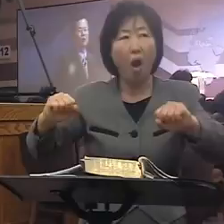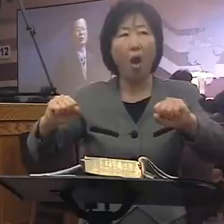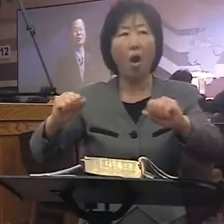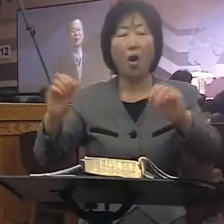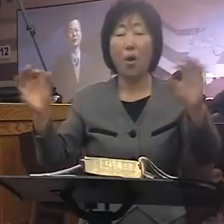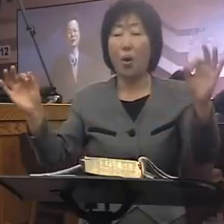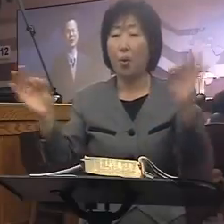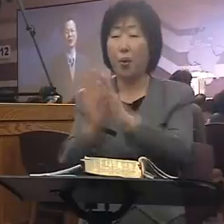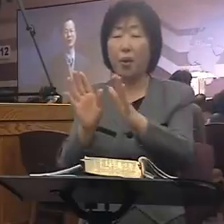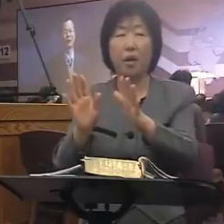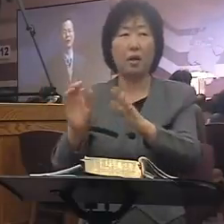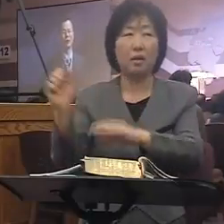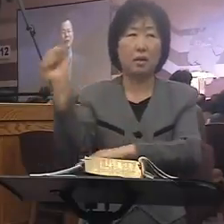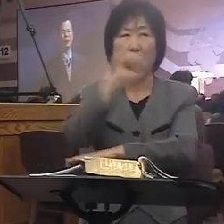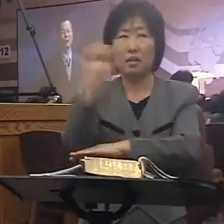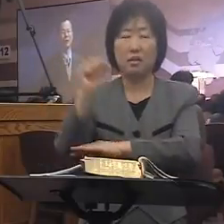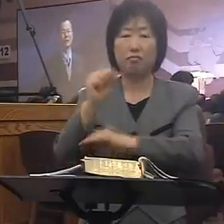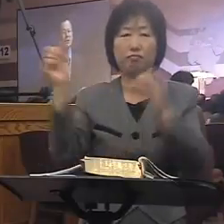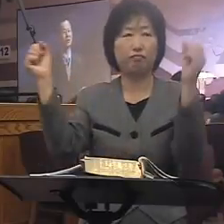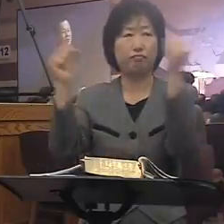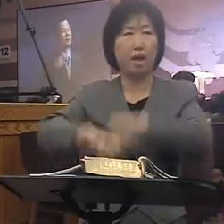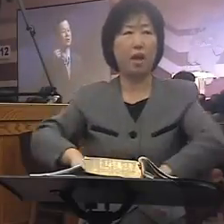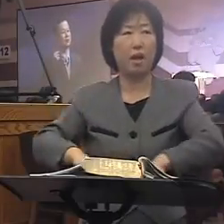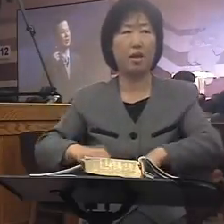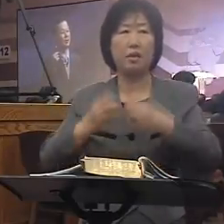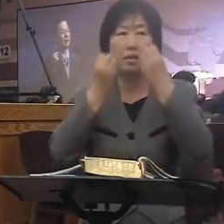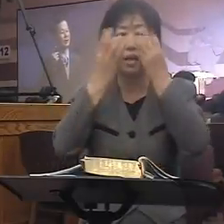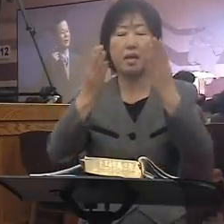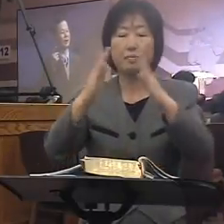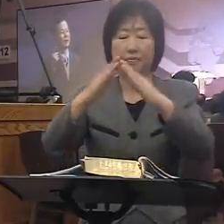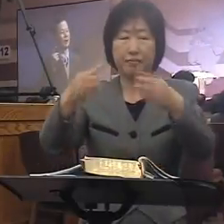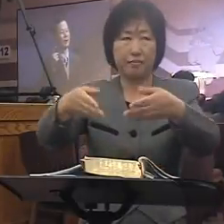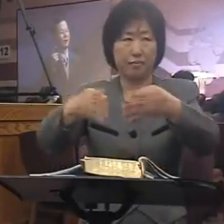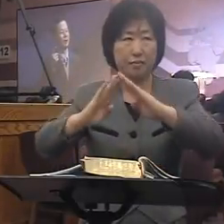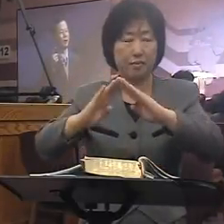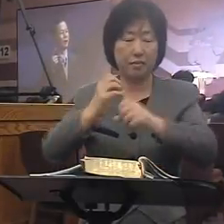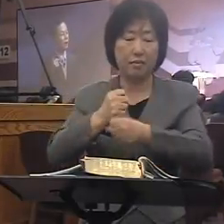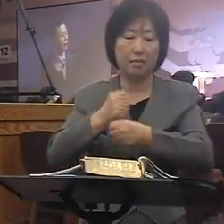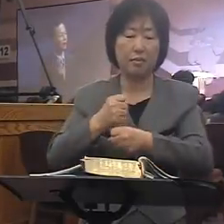흔들어서 부셔버리시면서 새 집을 짓습니다.